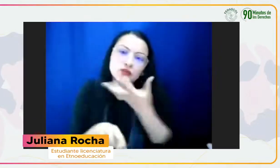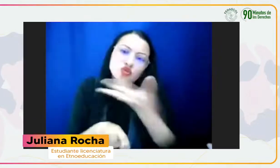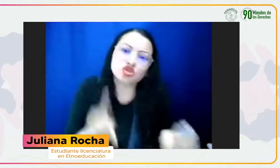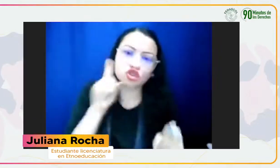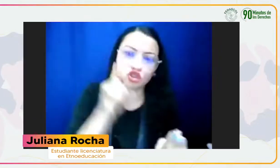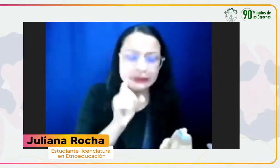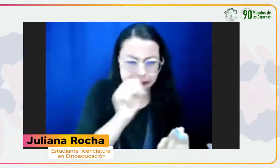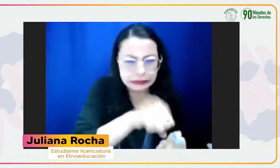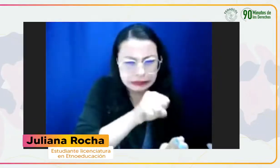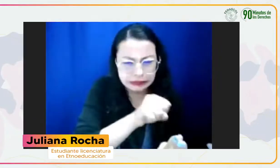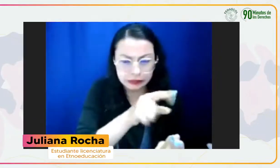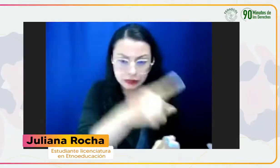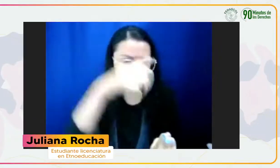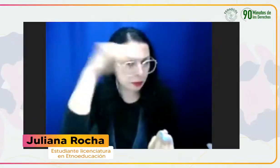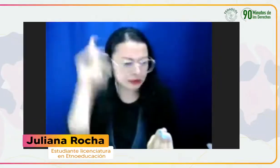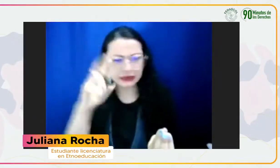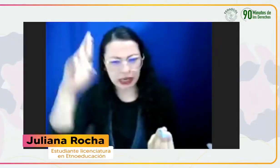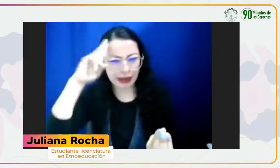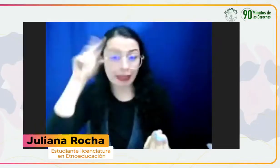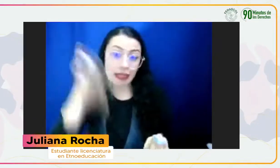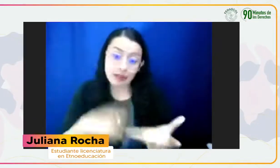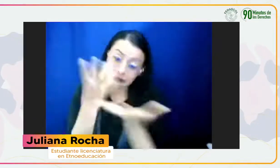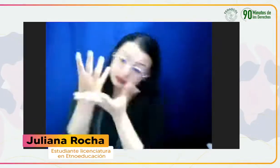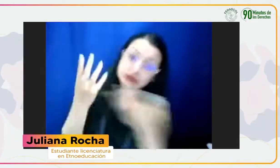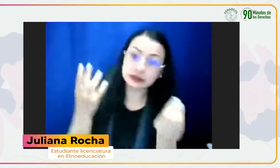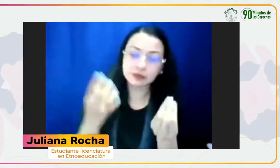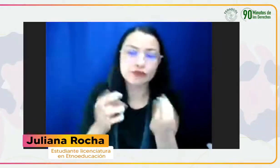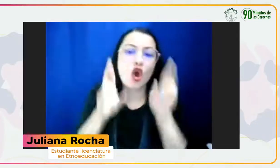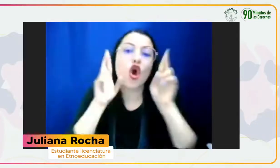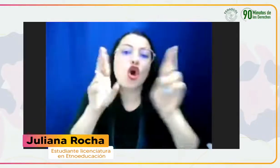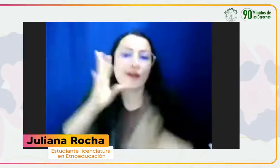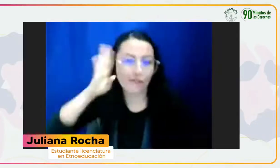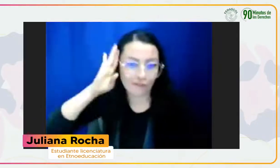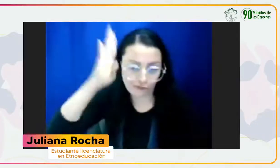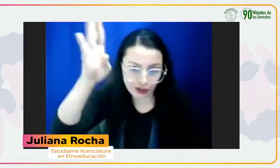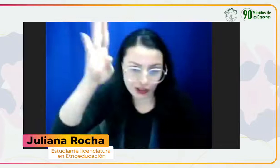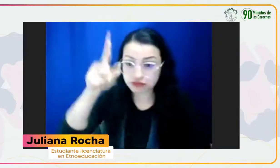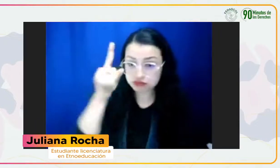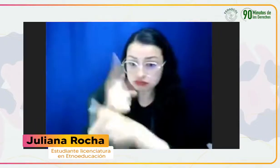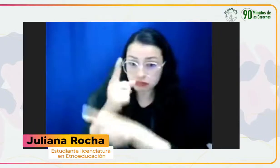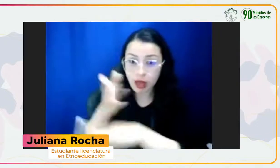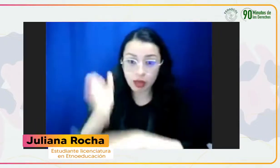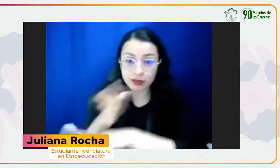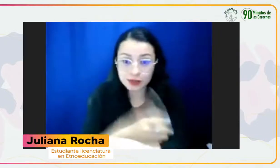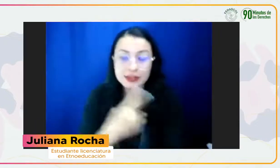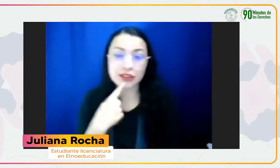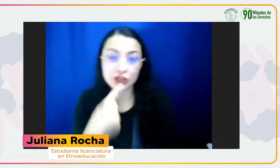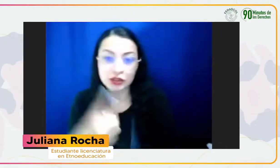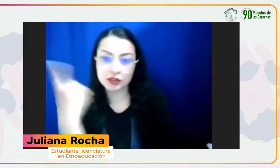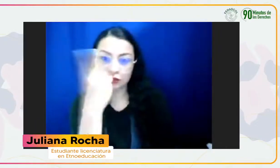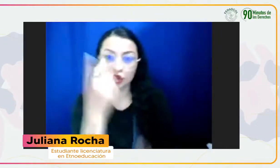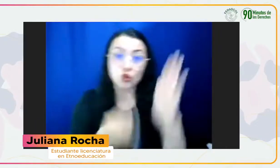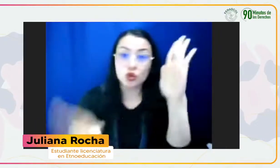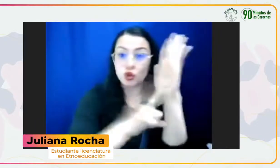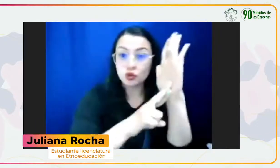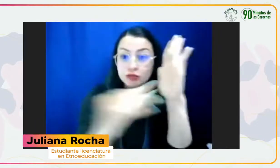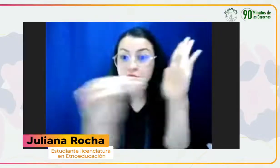todos. Sí, claro que sí, también para las personas sordas, como mencionaban, pero pues también para todos. Y sí, claro, nosotros podemos pensar